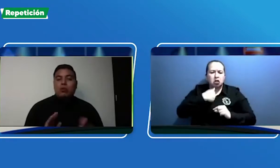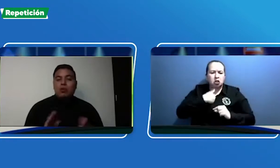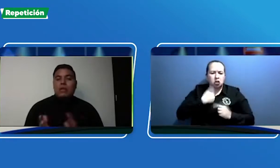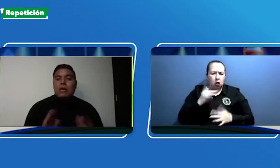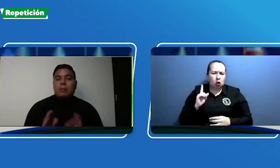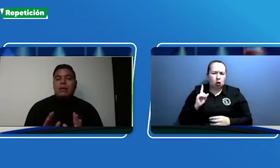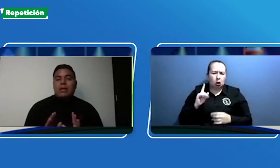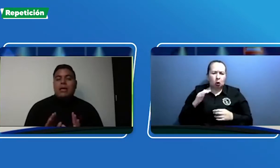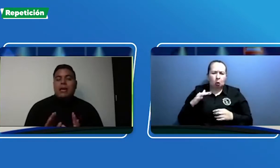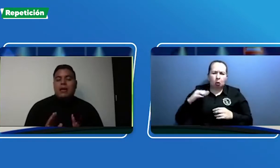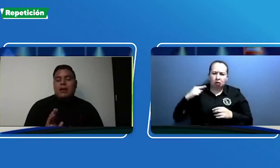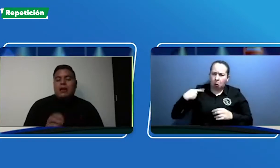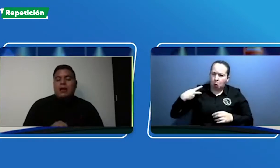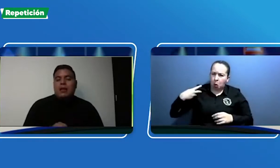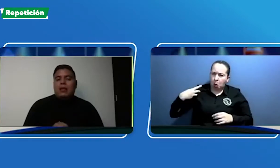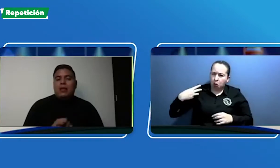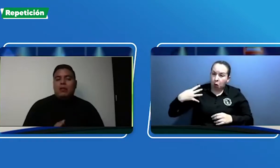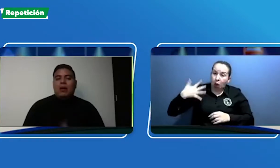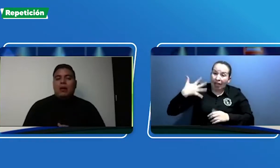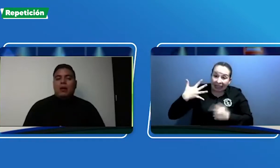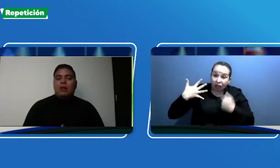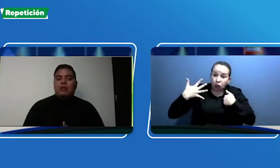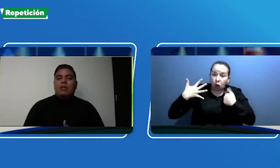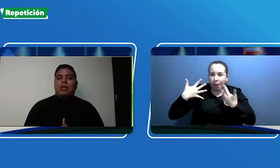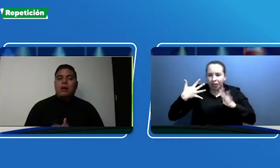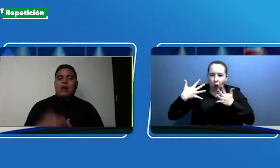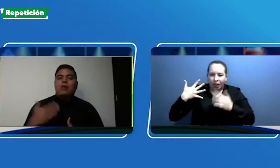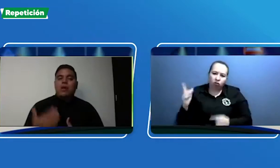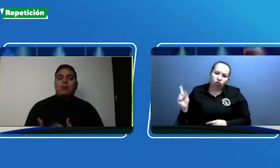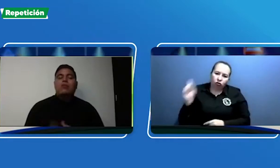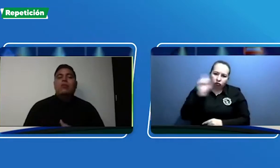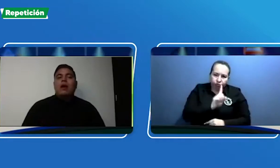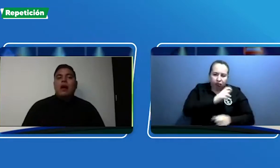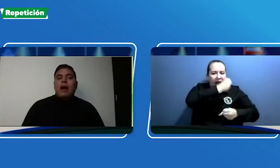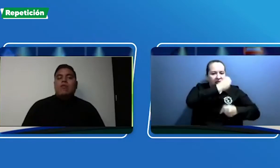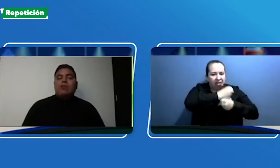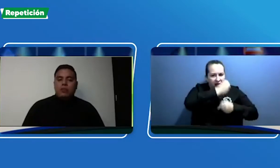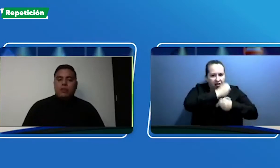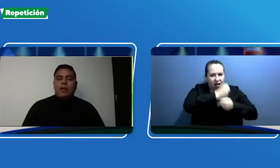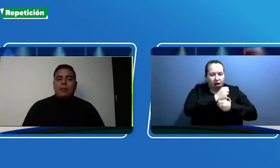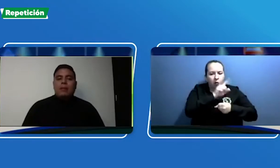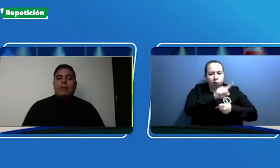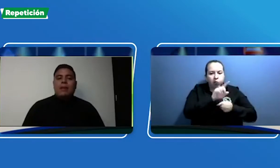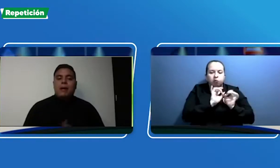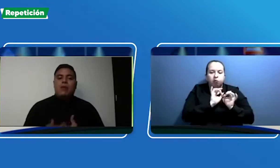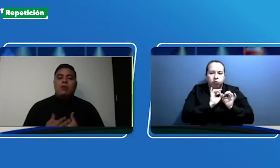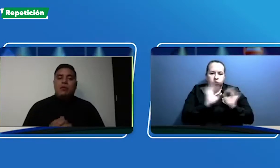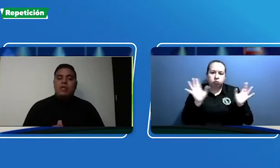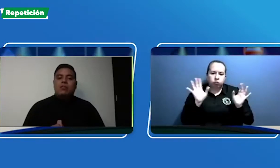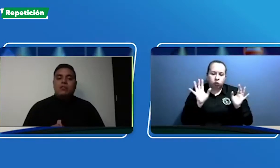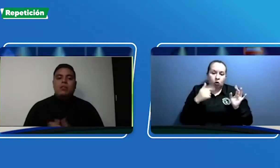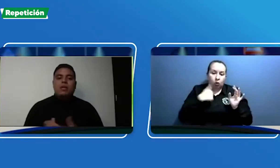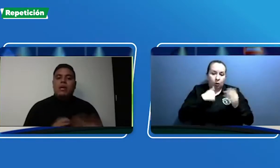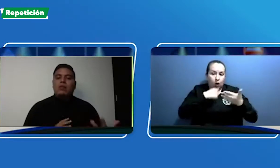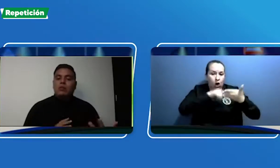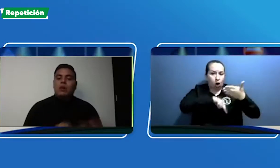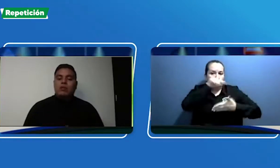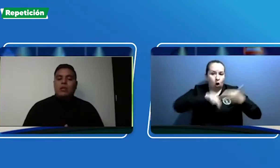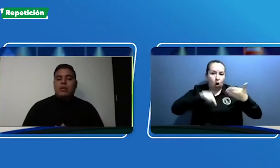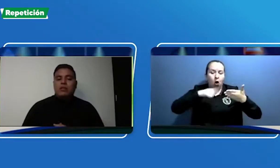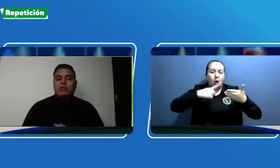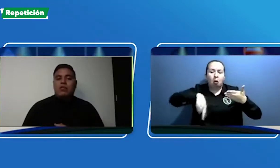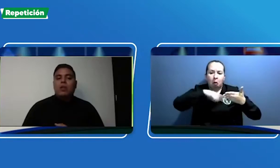quinto intérprete dentro de la gobernación a trabajar con ellos afortunadamente para mi contratación teníamos